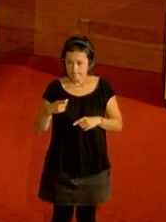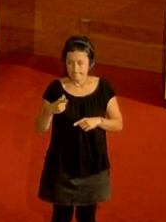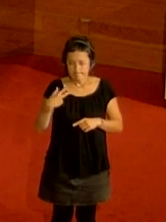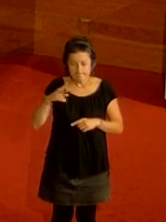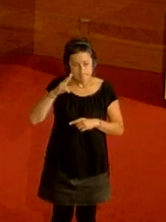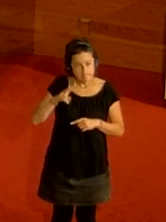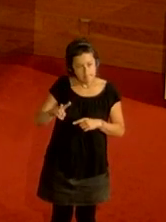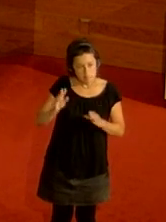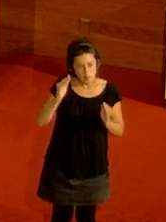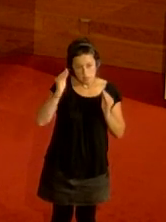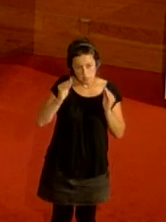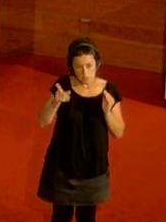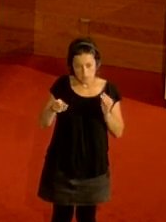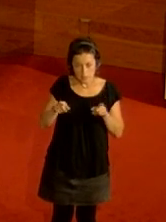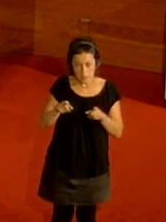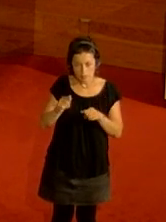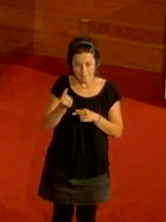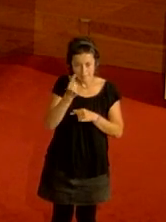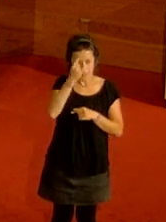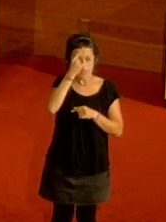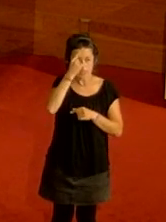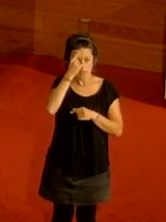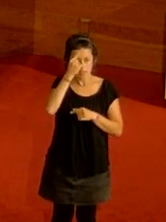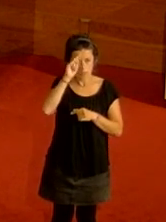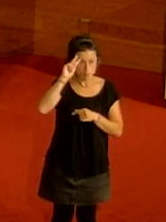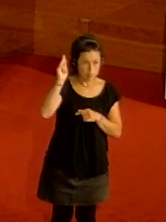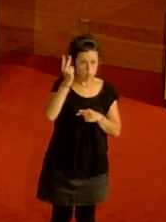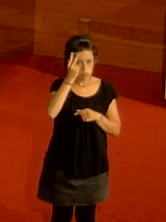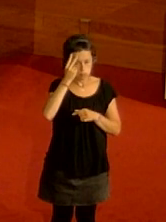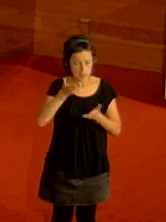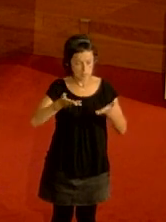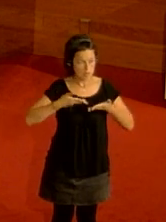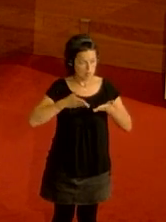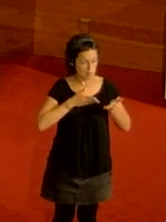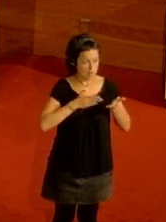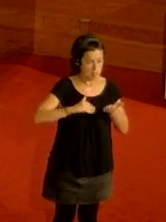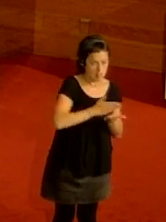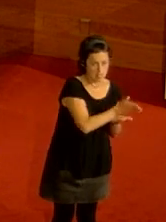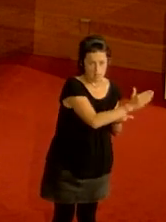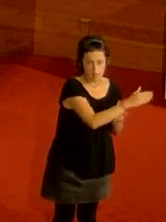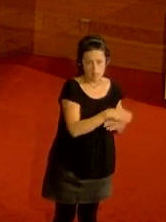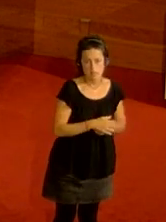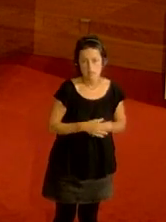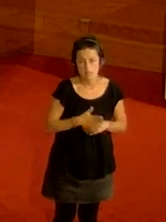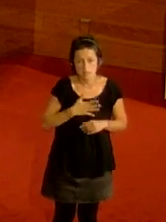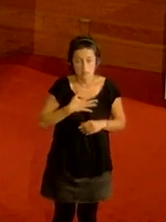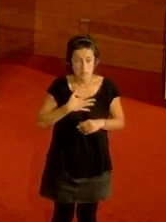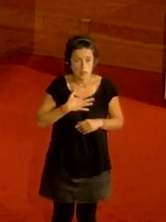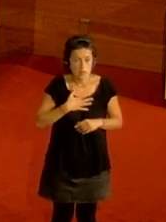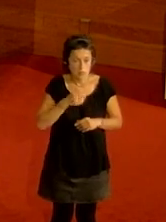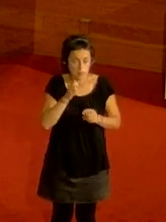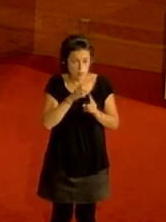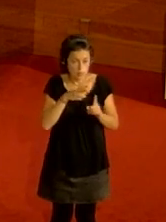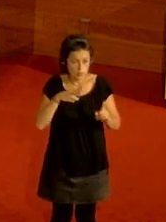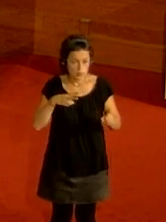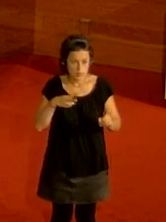es uno de los interruptores que que animan este desvío en mi caso a mi modo de ver sería la conciencia de